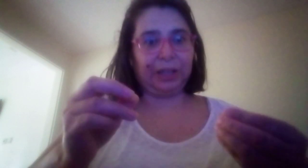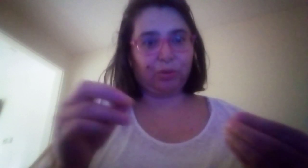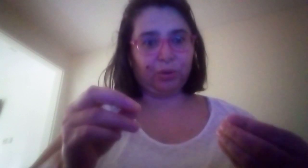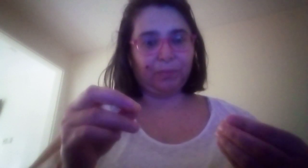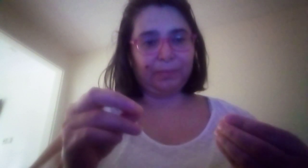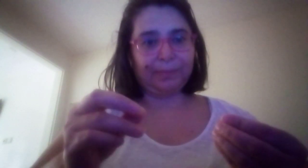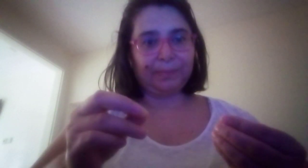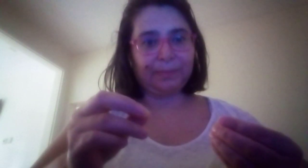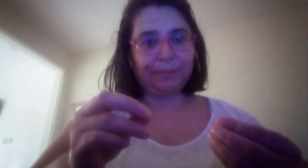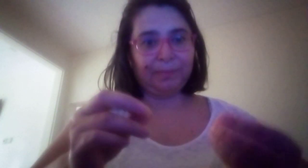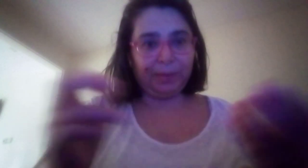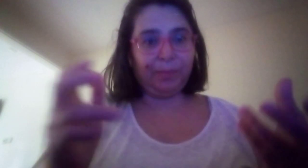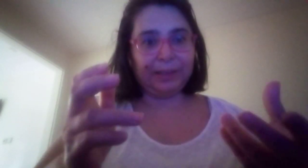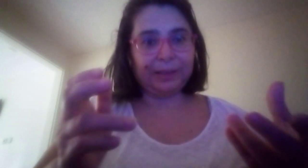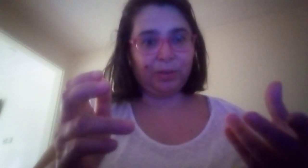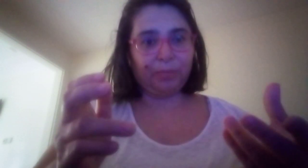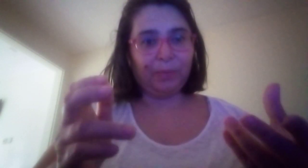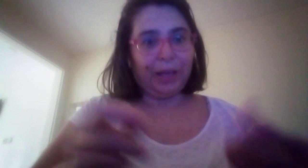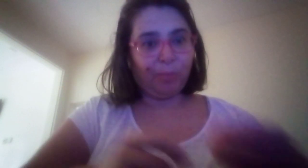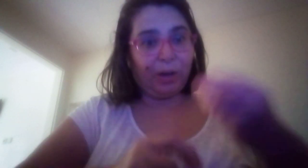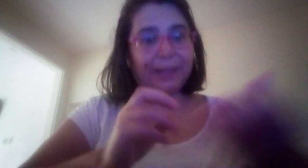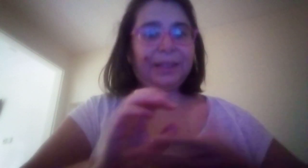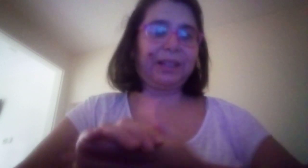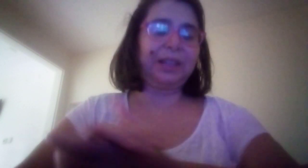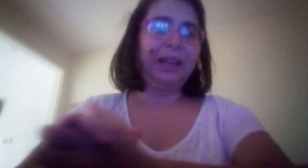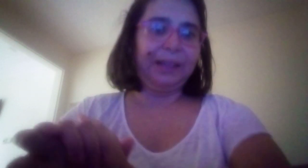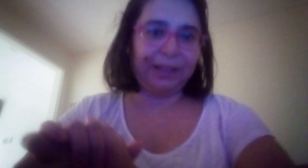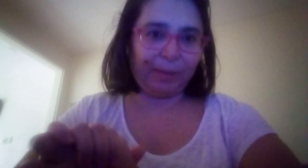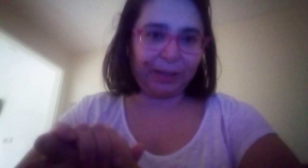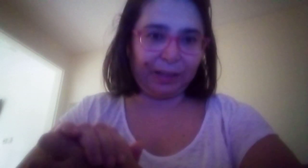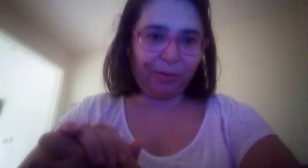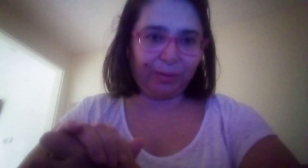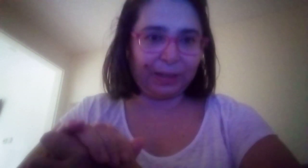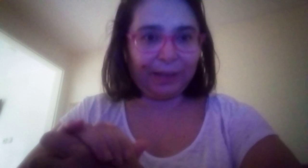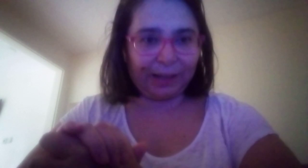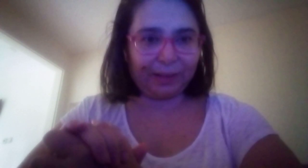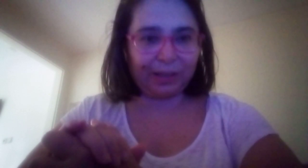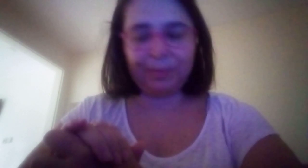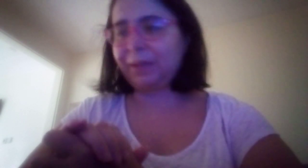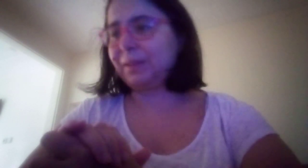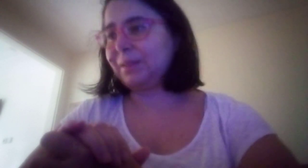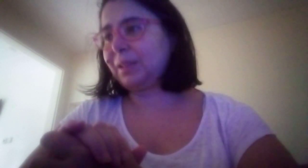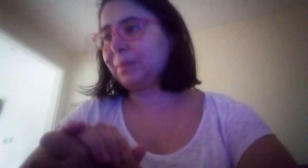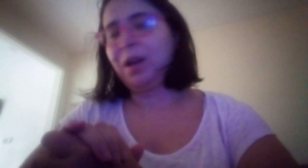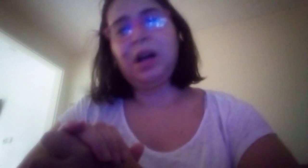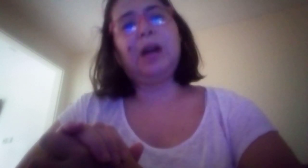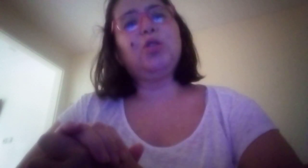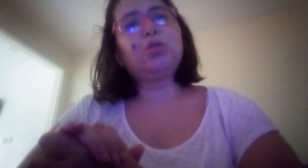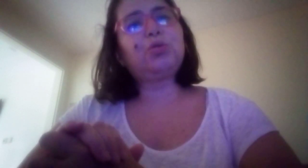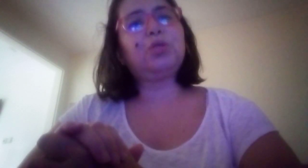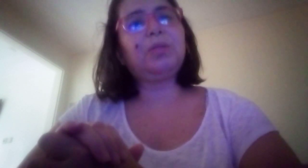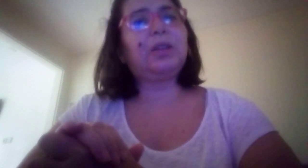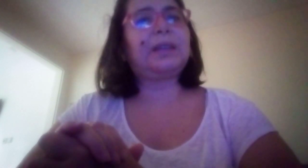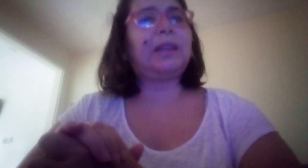yaşıyordum bilmiyorum anlatabiliyor muyum bu hayatı da yaşamak gerekiyor Sevgili arkadaşlarım sevgili izleyenler ama Oruç tutuyorum diye kendimi